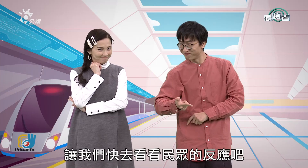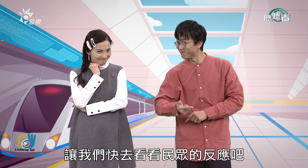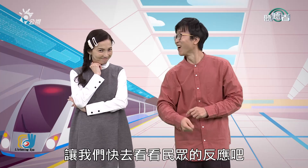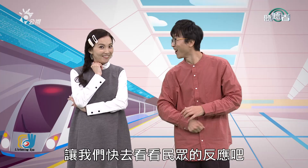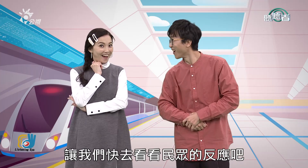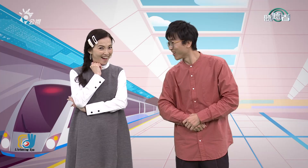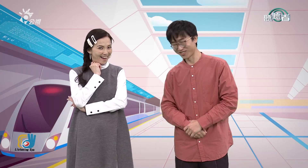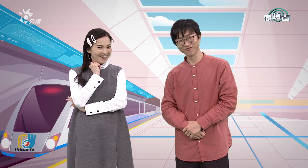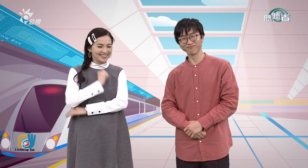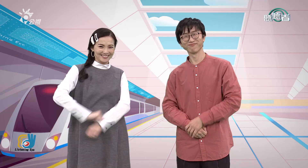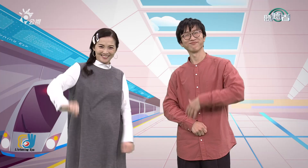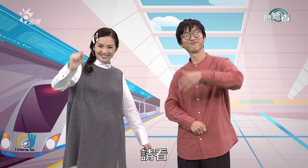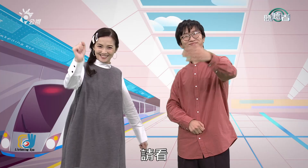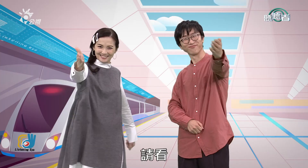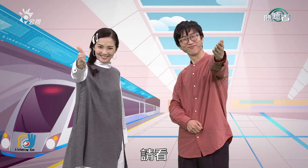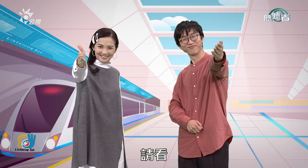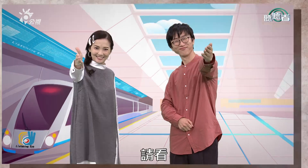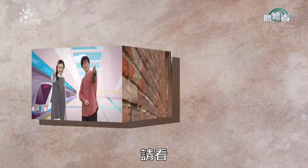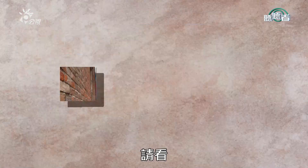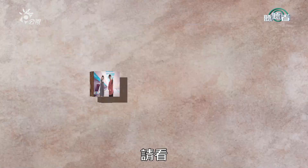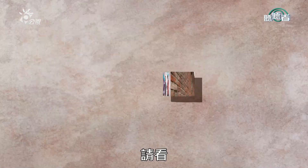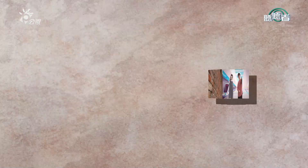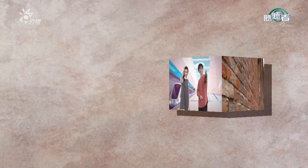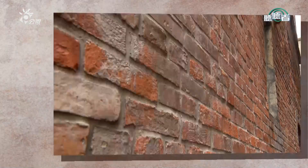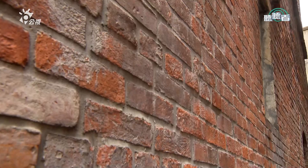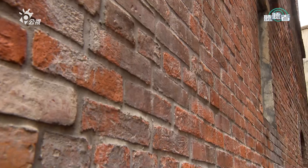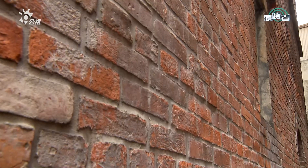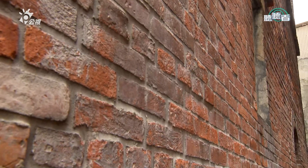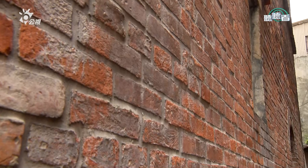好，请看。 嗯，